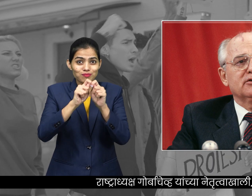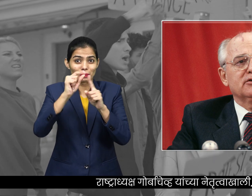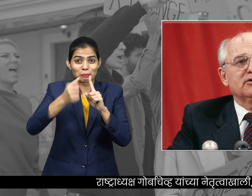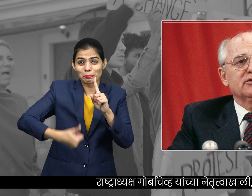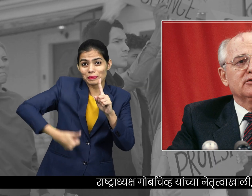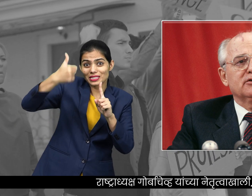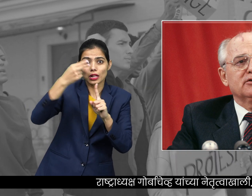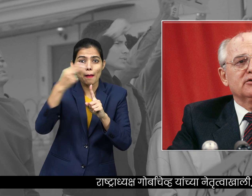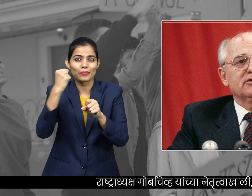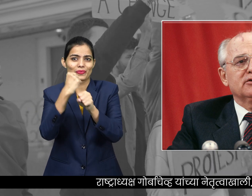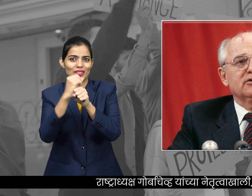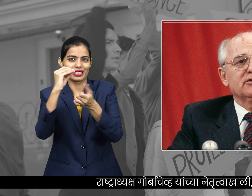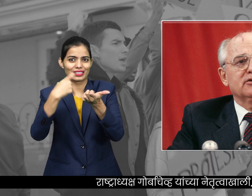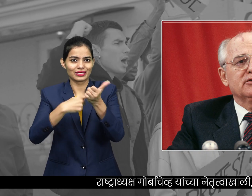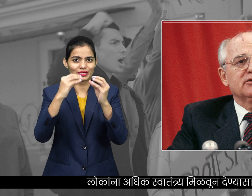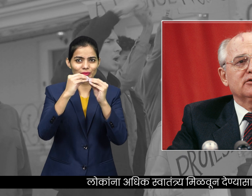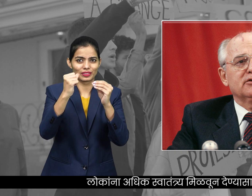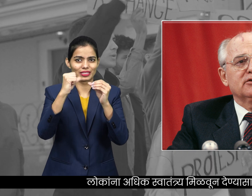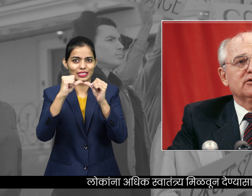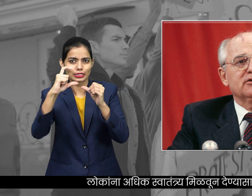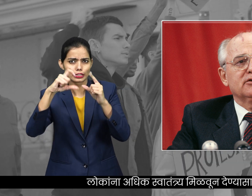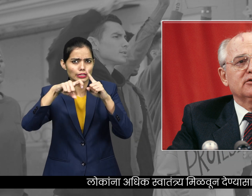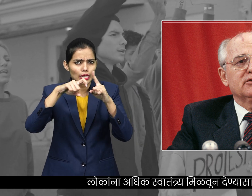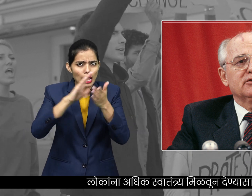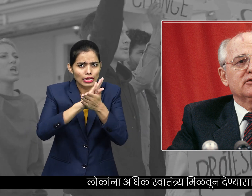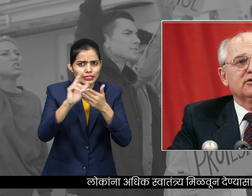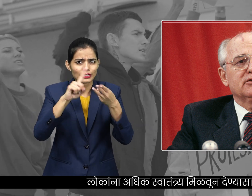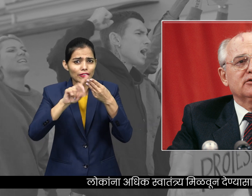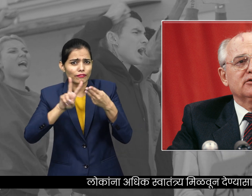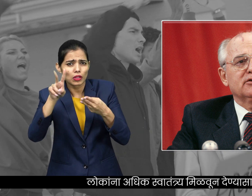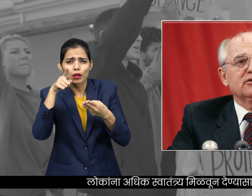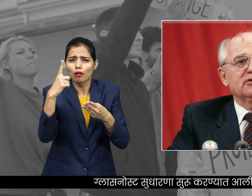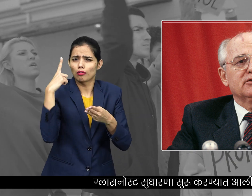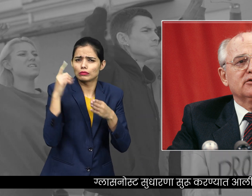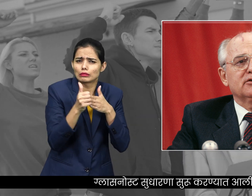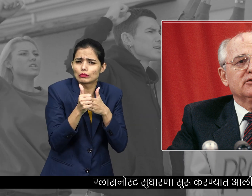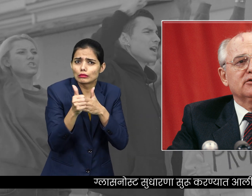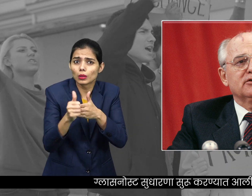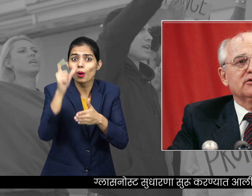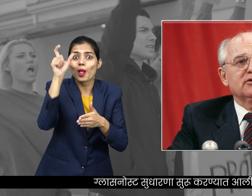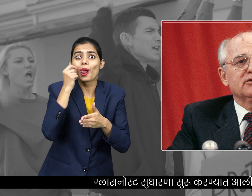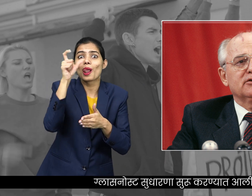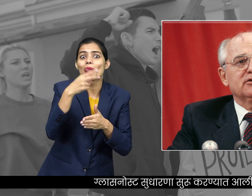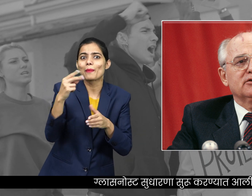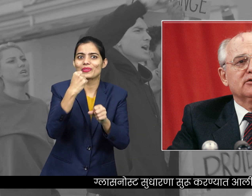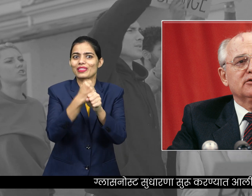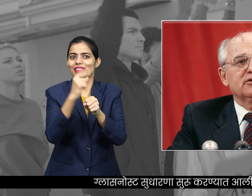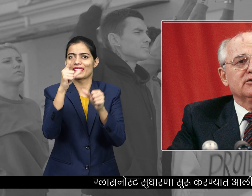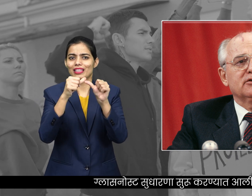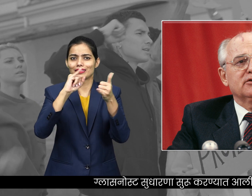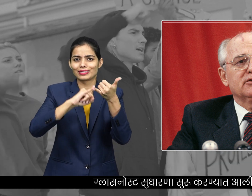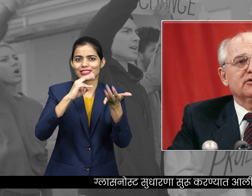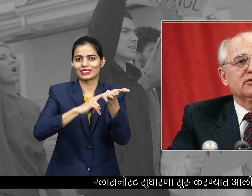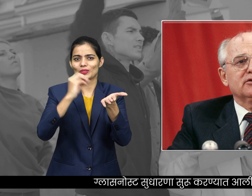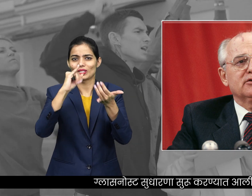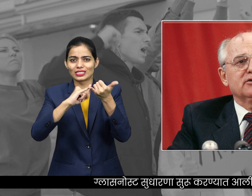राष्ट्राध्यक्ष गोर्बाचेव्ह यांच्या नेतृत्वाखाली लोकांना अधिक स्वातंत्र्य मिळवून देण्यासाठी ग्लासनोस्ट सुधारणा सुरू करण्यात आली.